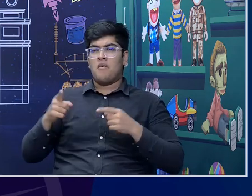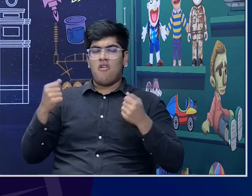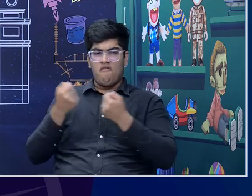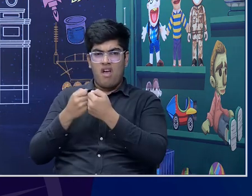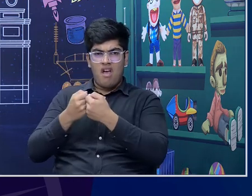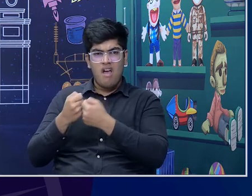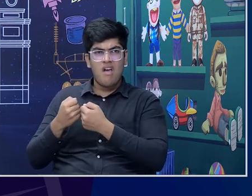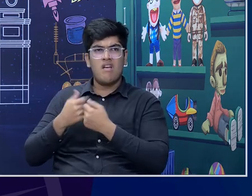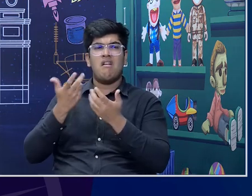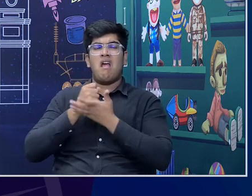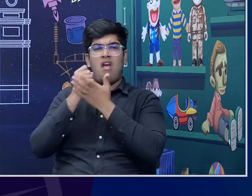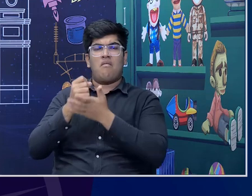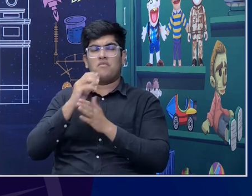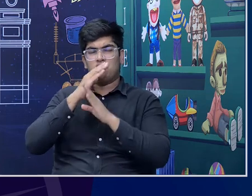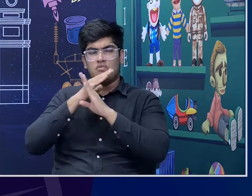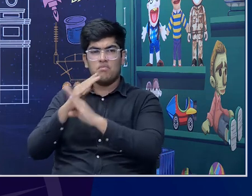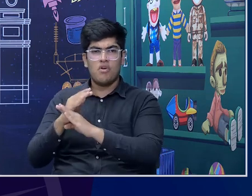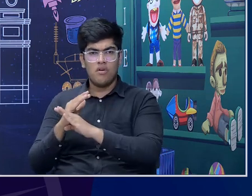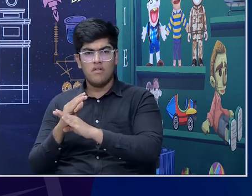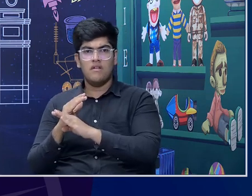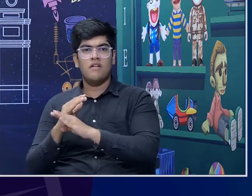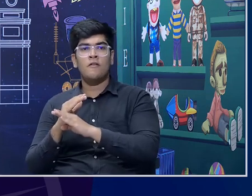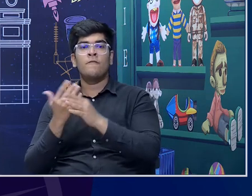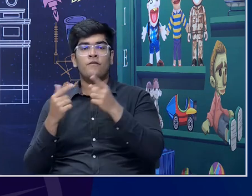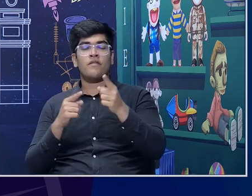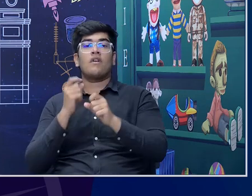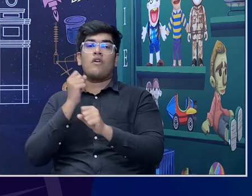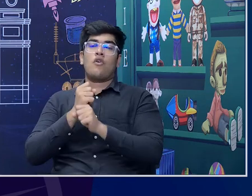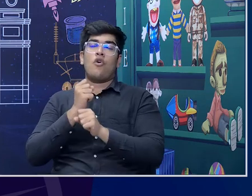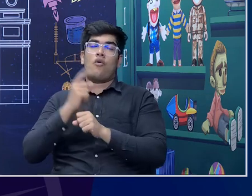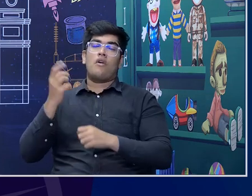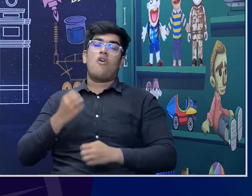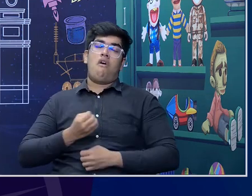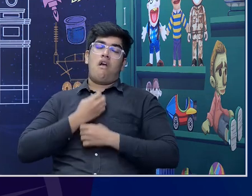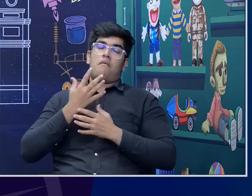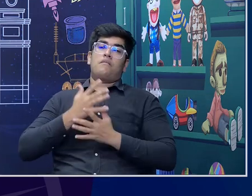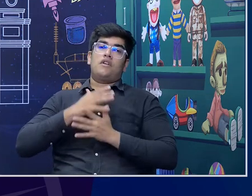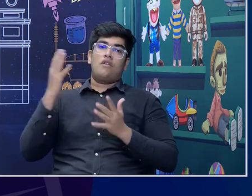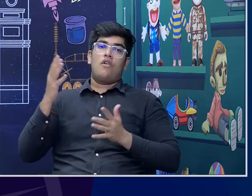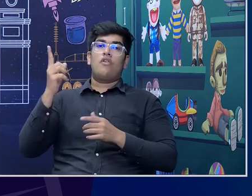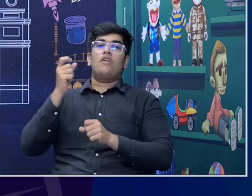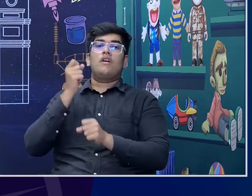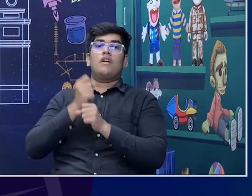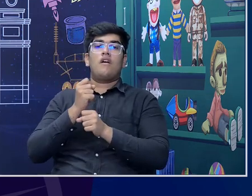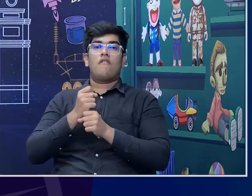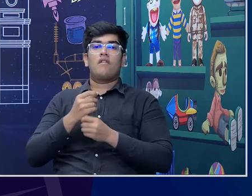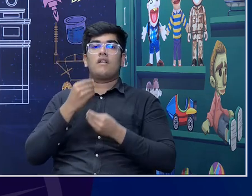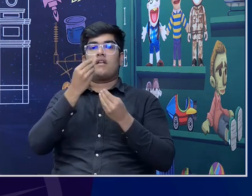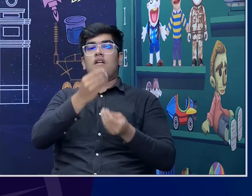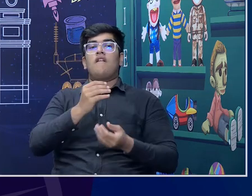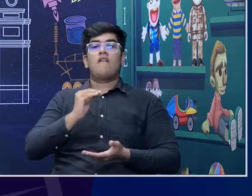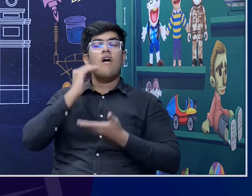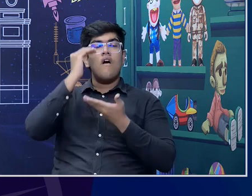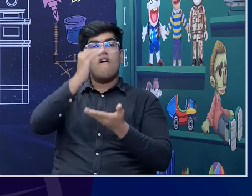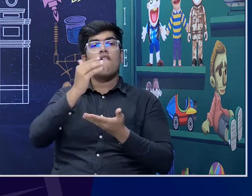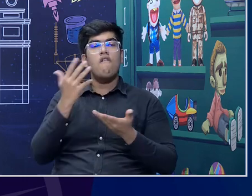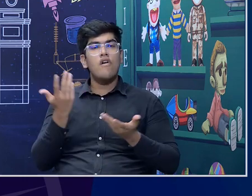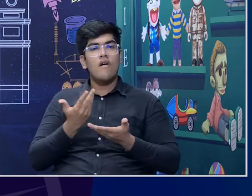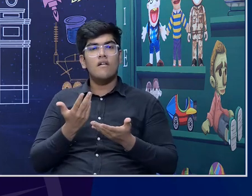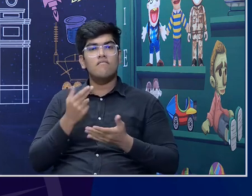संभाला, तो इस बास से ना, जो वहां की सरकार थी, वो बहुत कुछ लिए, और पता है उनको क्या अवार्ड मिला, क्या इनाम दिया,